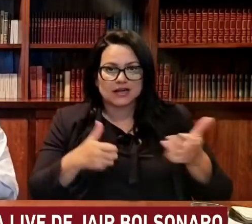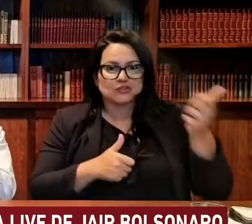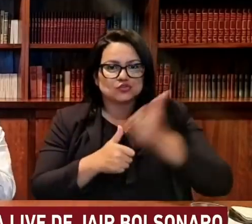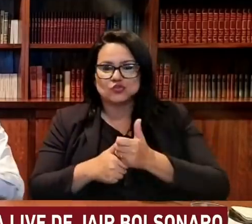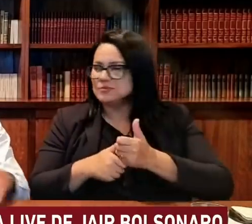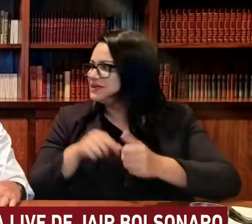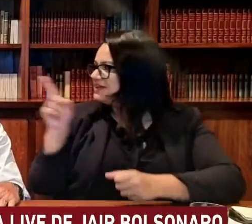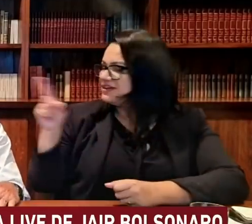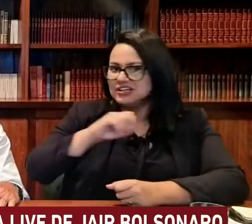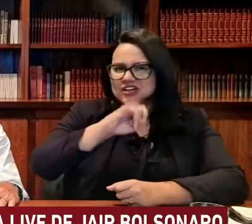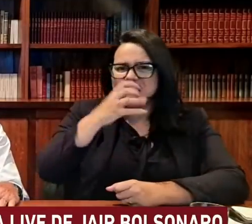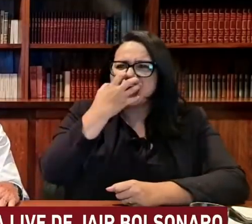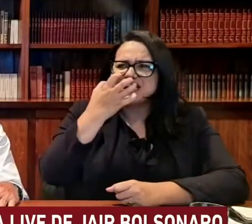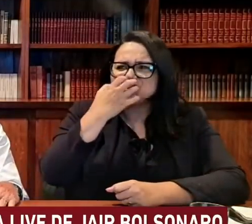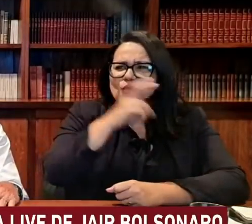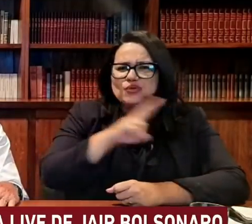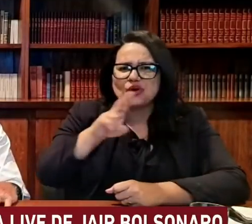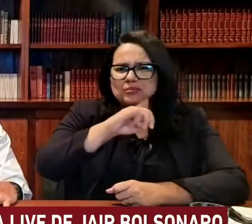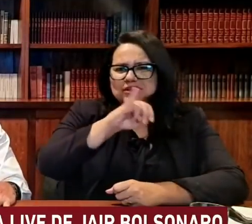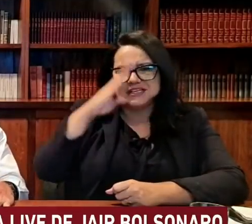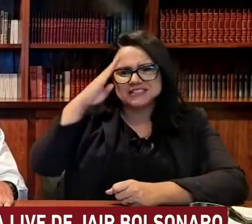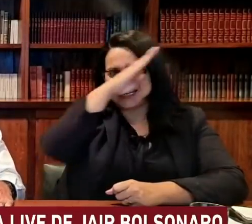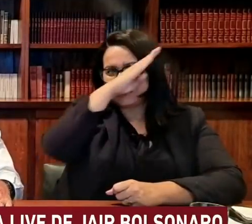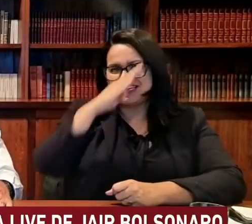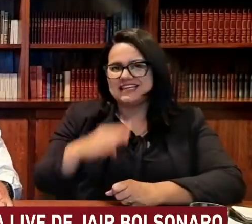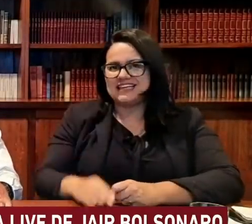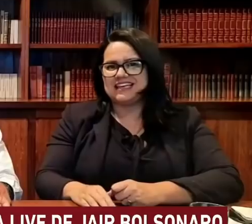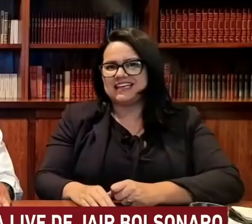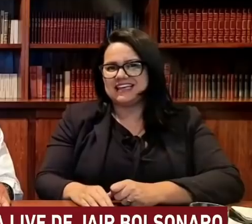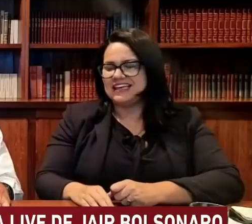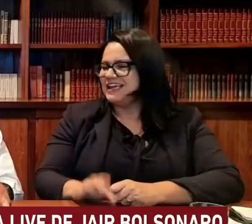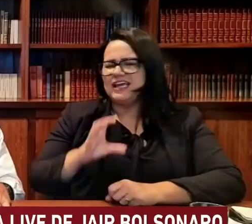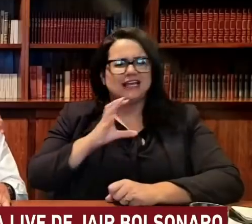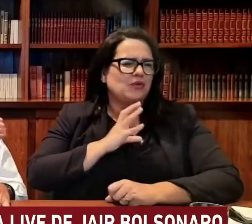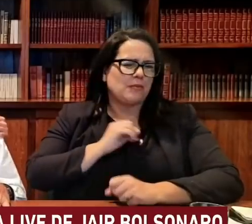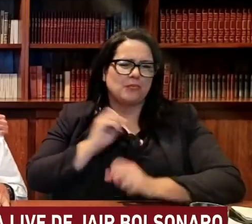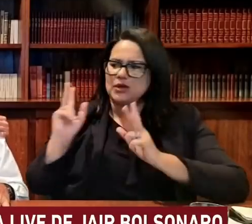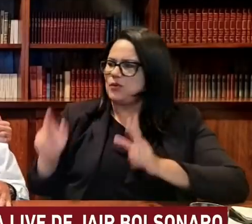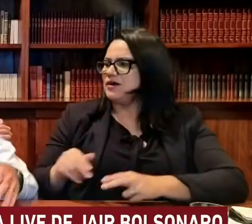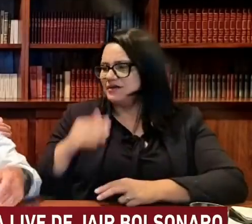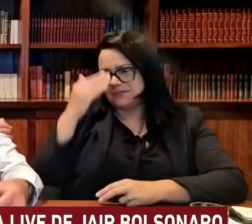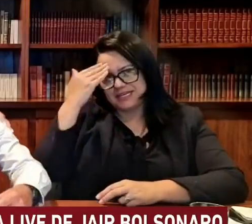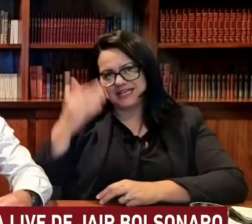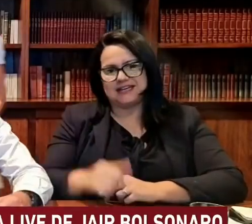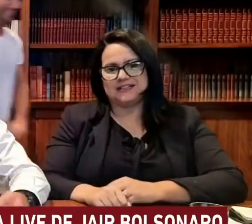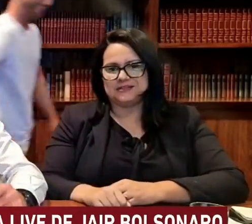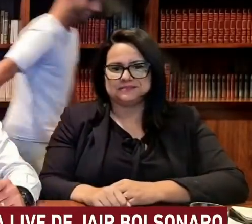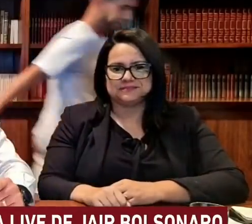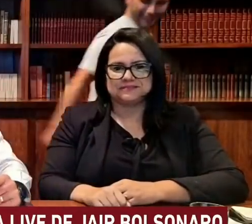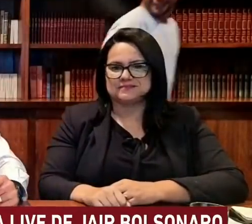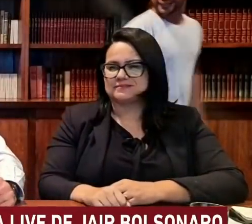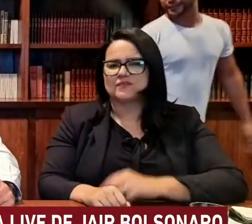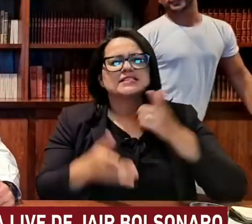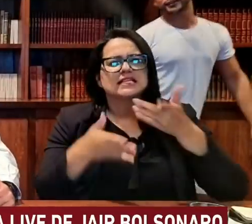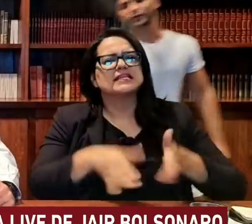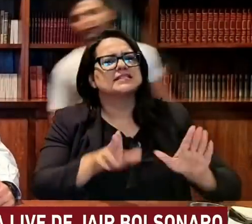o Jair Messias aí. É isso mesmo? Ele é um amor de pessoa, igual o seu. Valeu. Tu é até uruguaio,